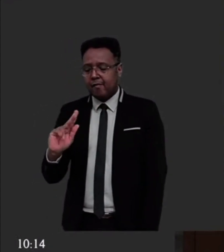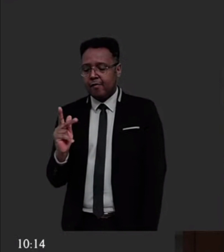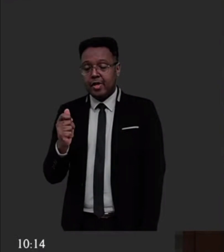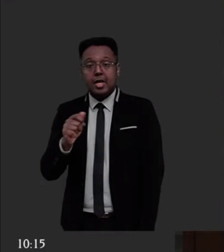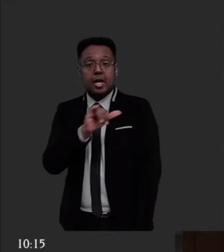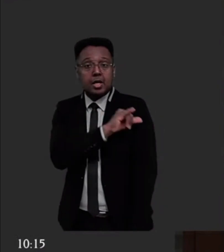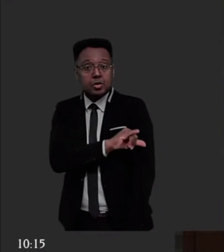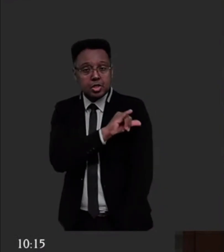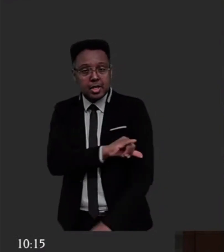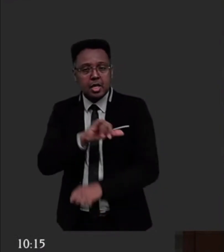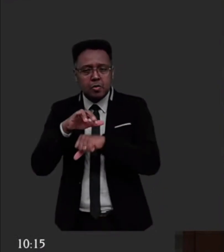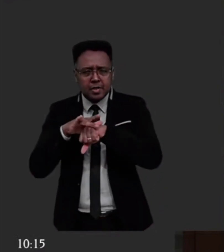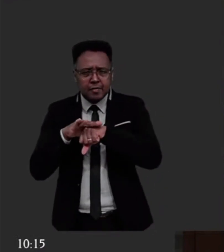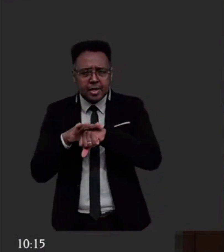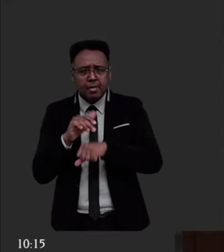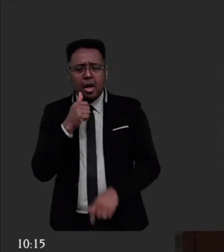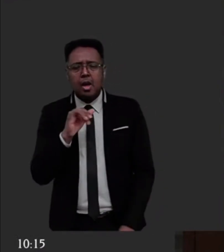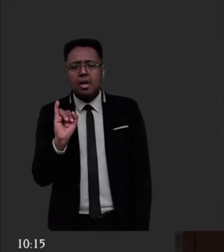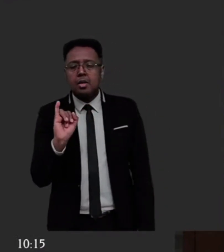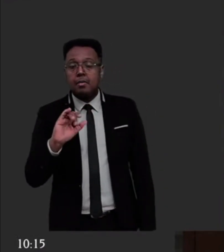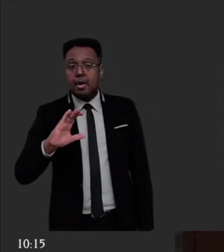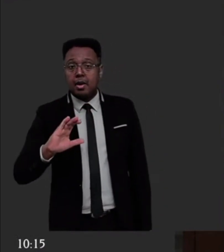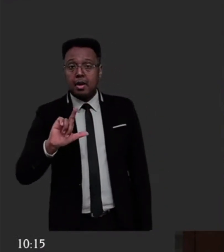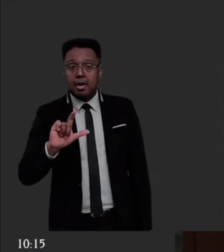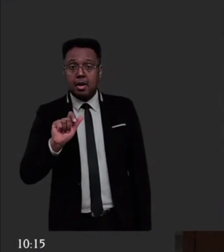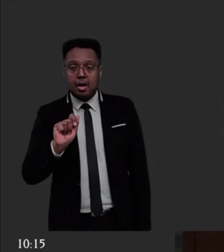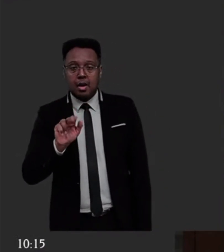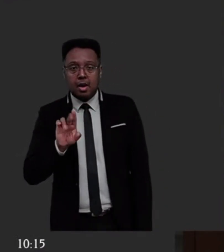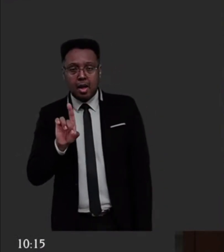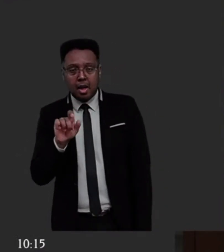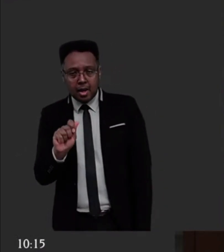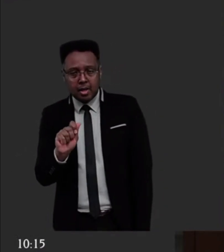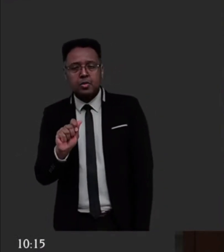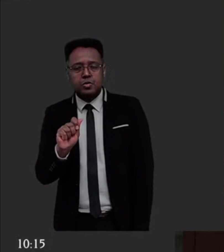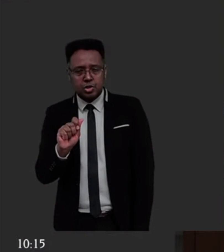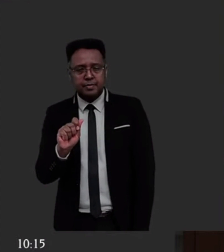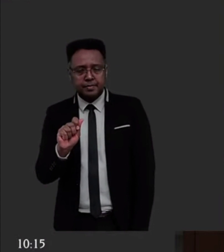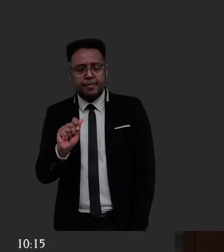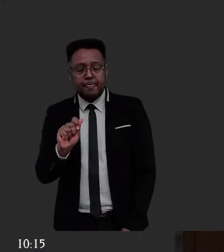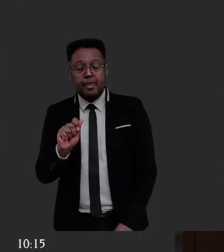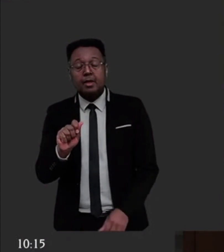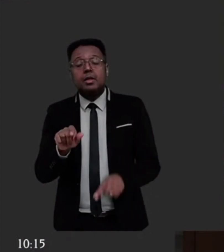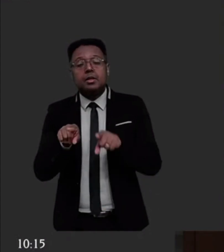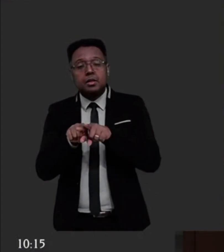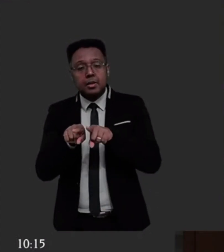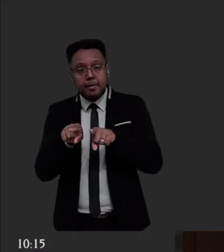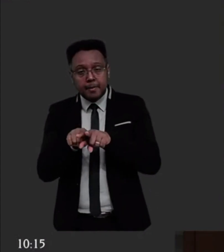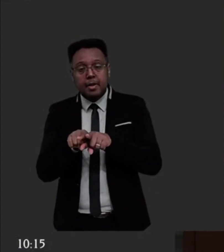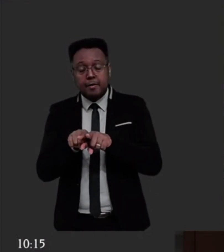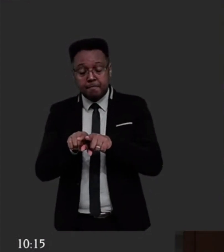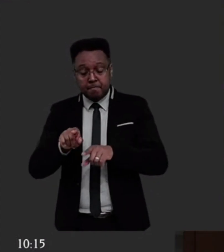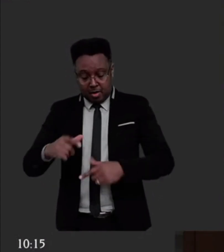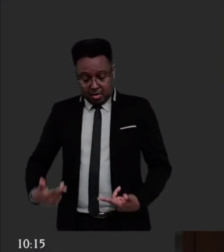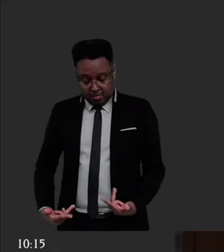enferma. A irmã Cláudia Rosa Bressan, de Campagnola, de Arceburgo, vai passar